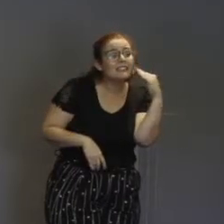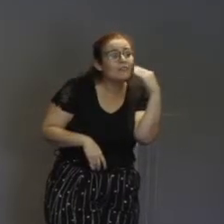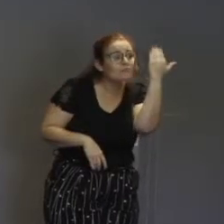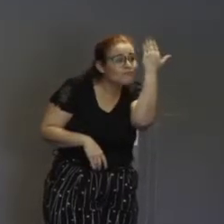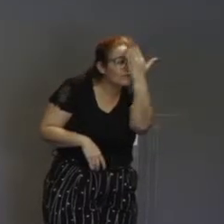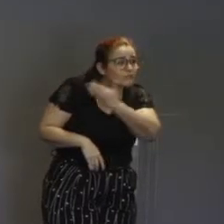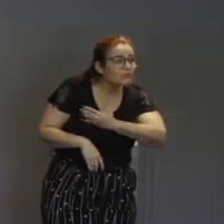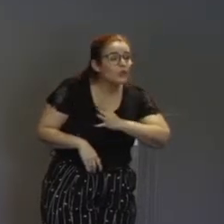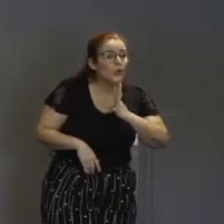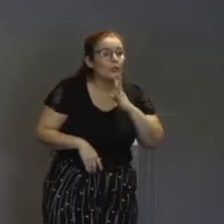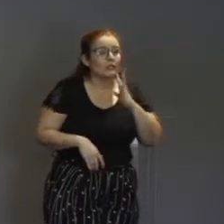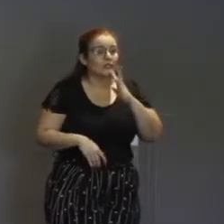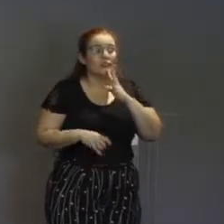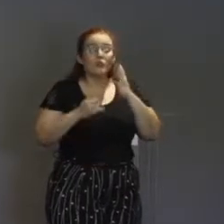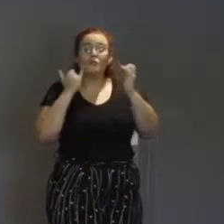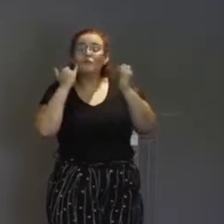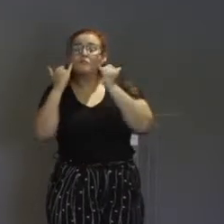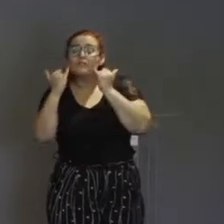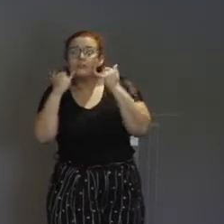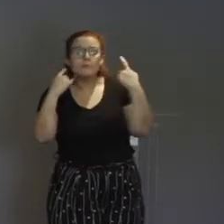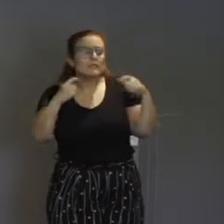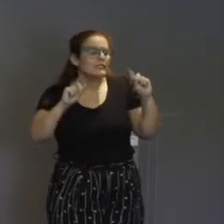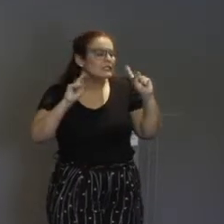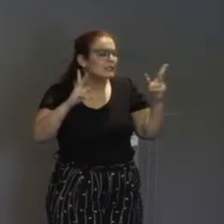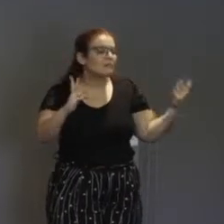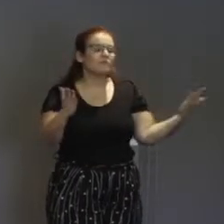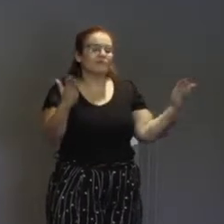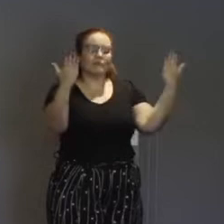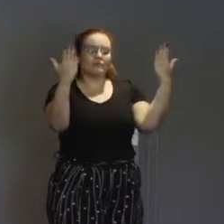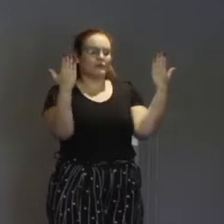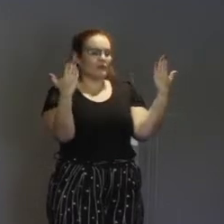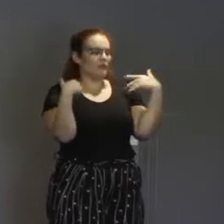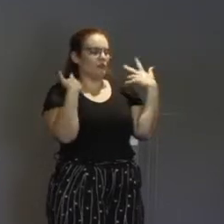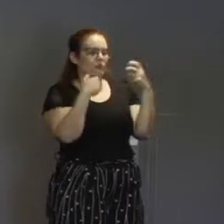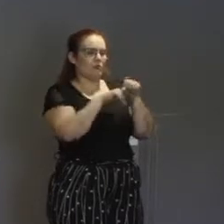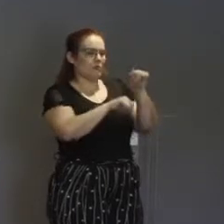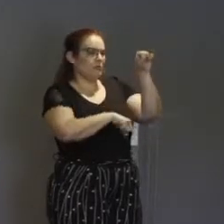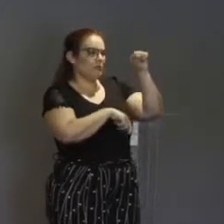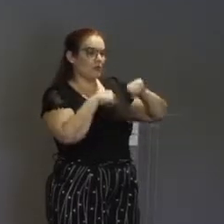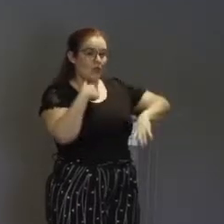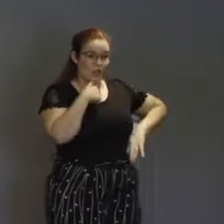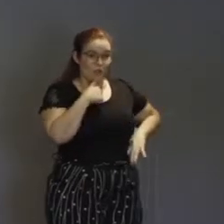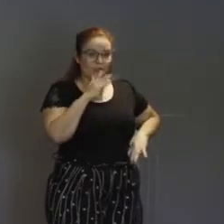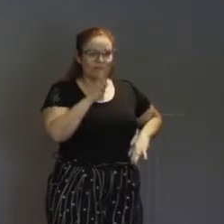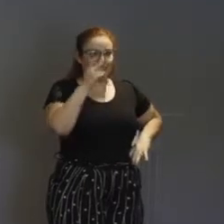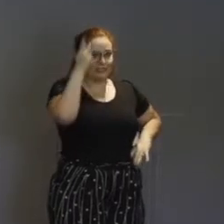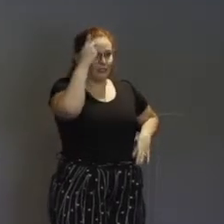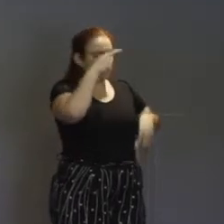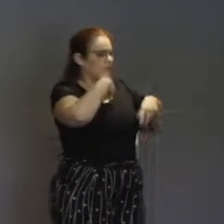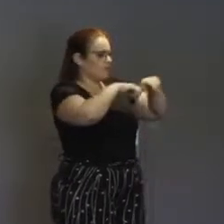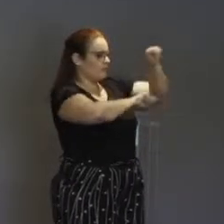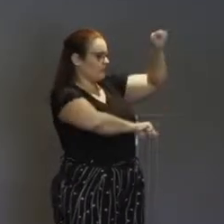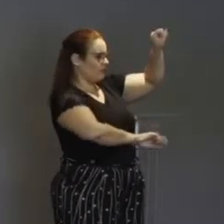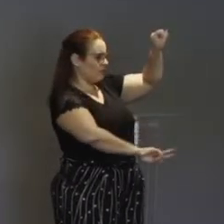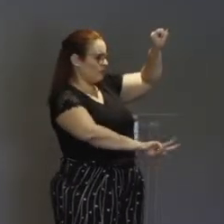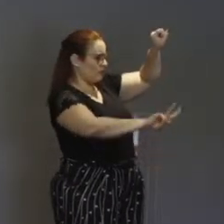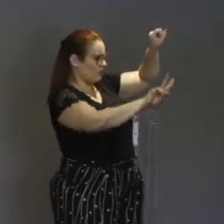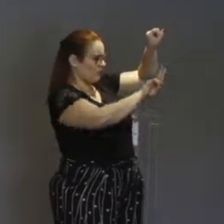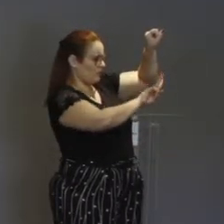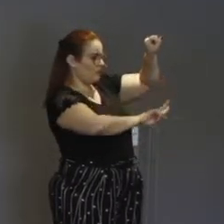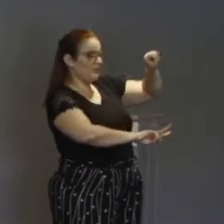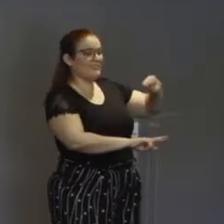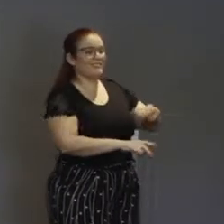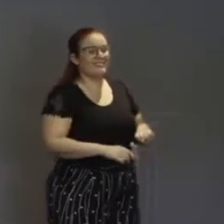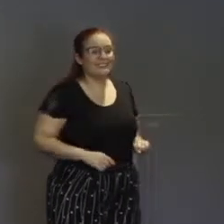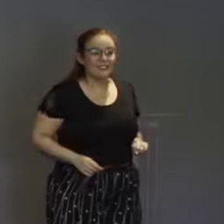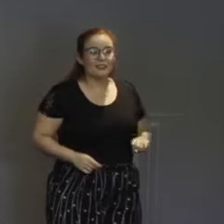dados, contrastar com dados. Então, você pensa no mapa, ela fala, qual é o mapa? Eu já olho o mapa da cidade de São Paulo, eu já lembro onde estão aqueles mapas que o pessoal